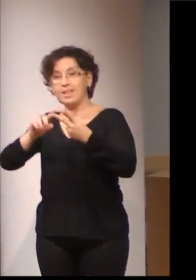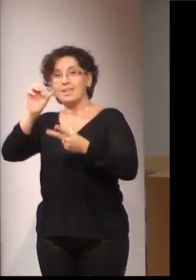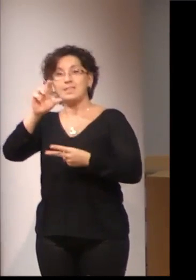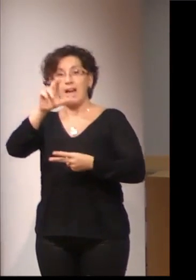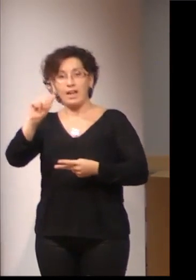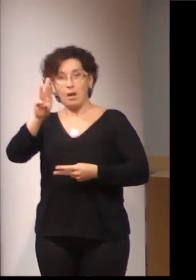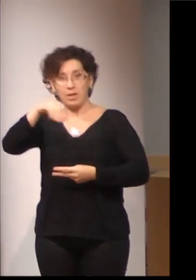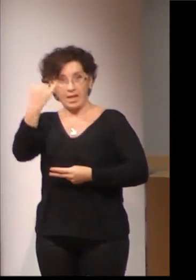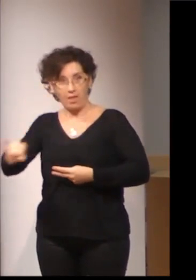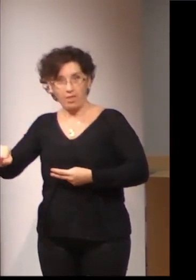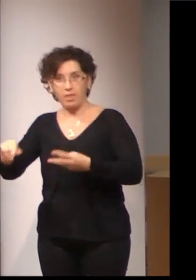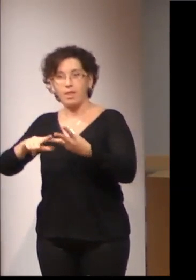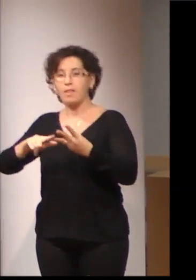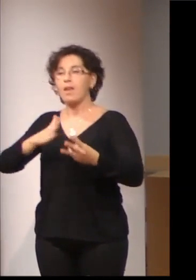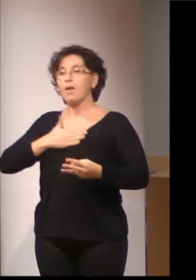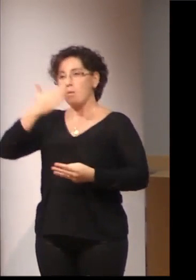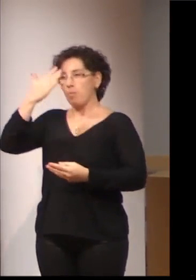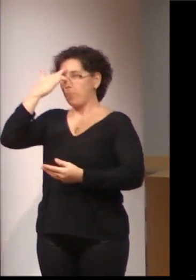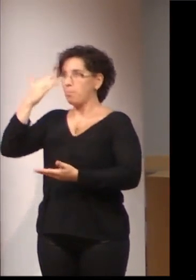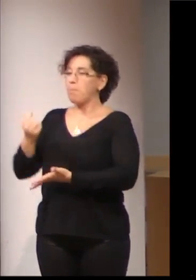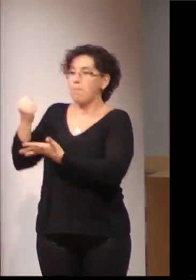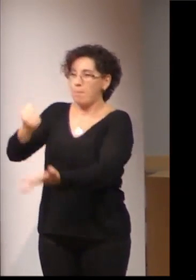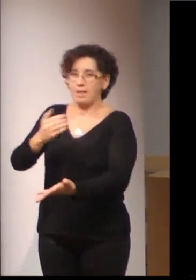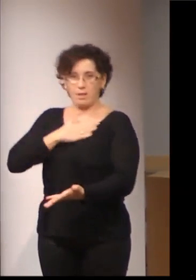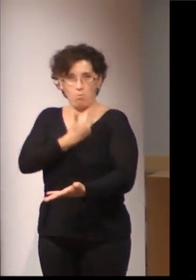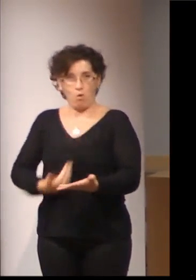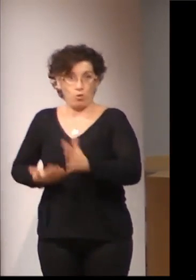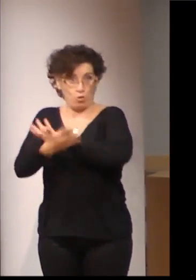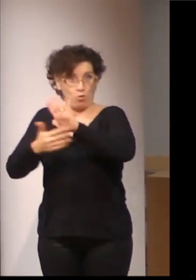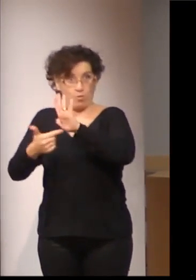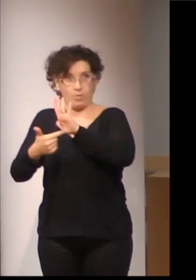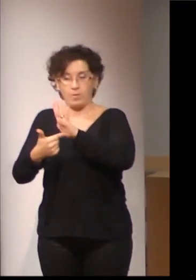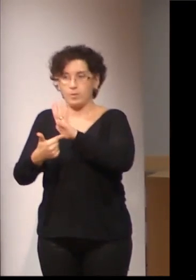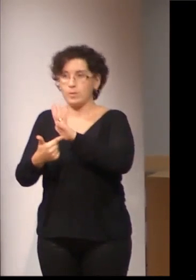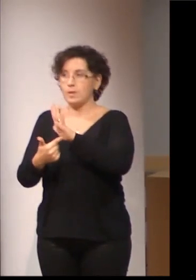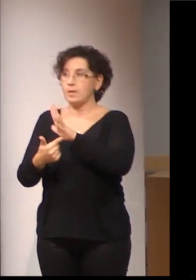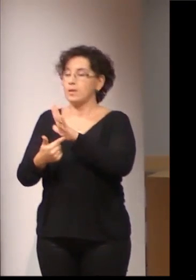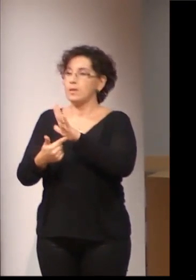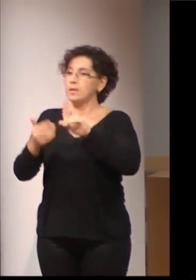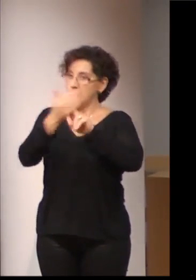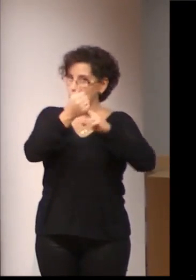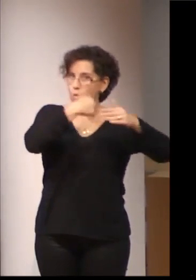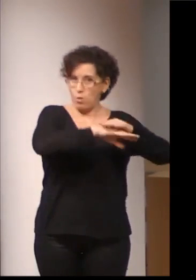patrimonio, la lengua de signos como patrimonio, y luego retomaré algo sobre eso.